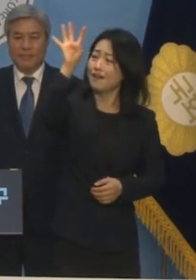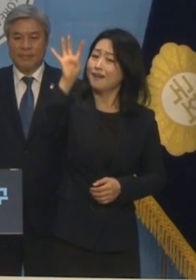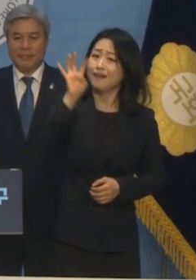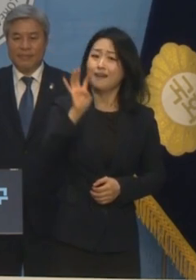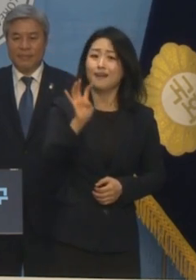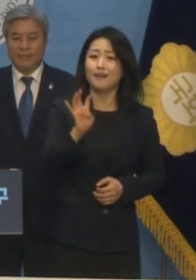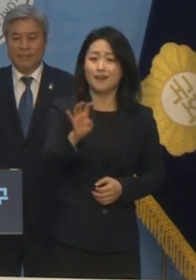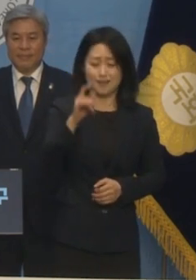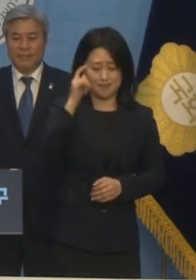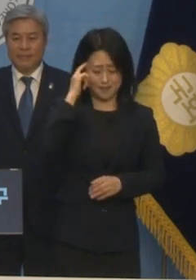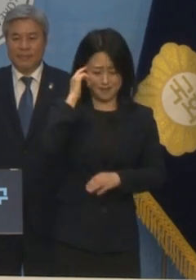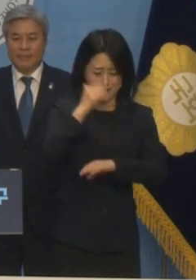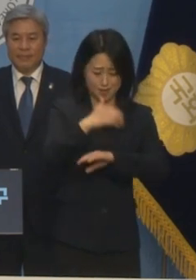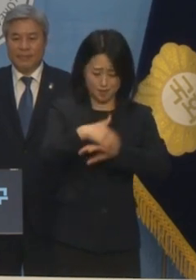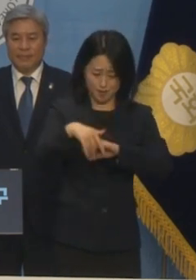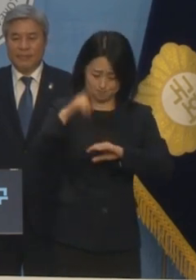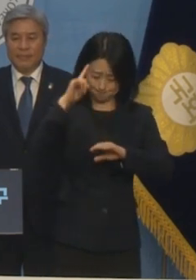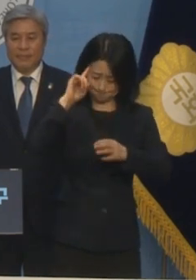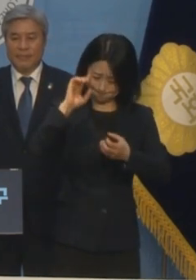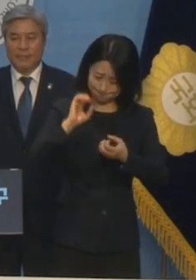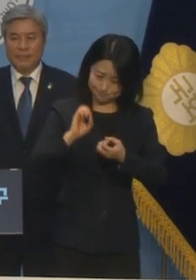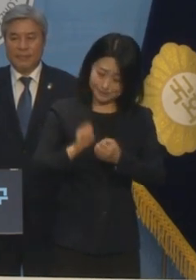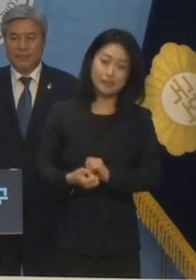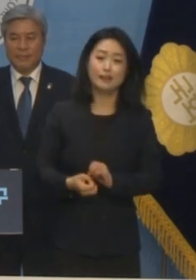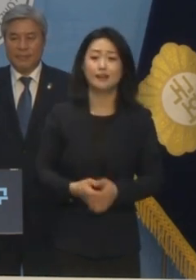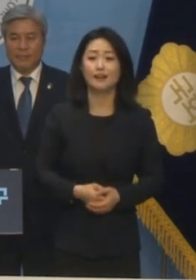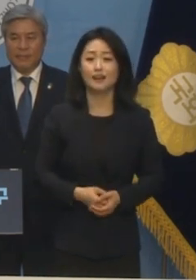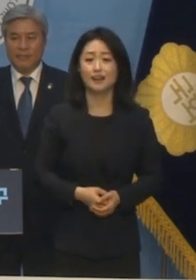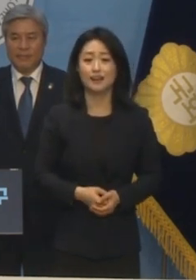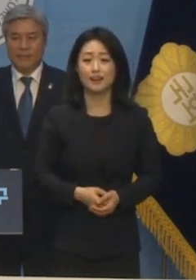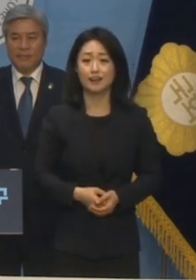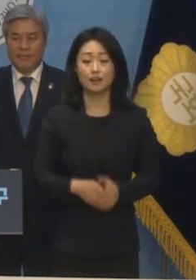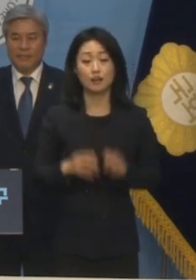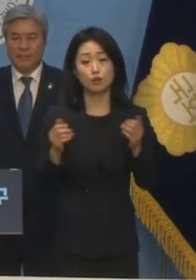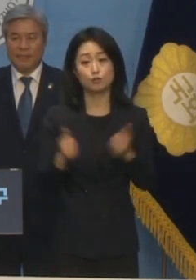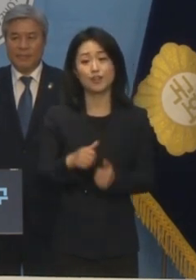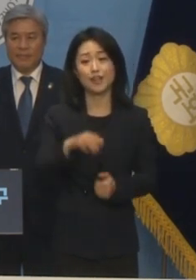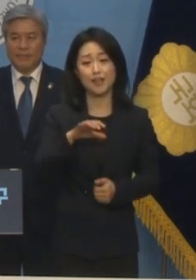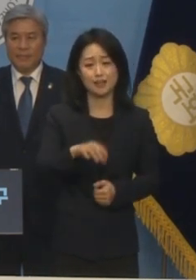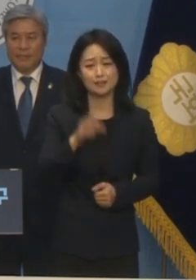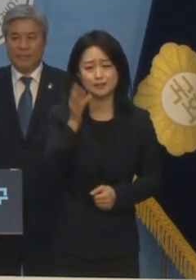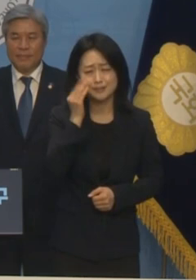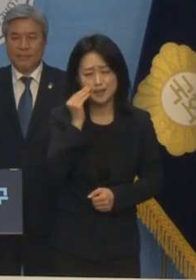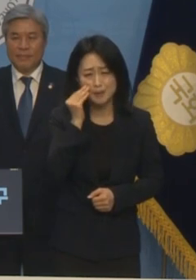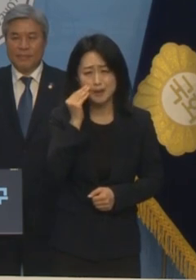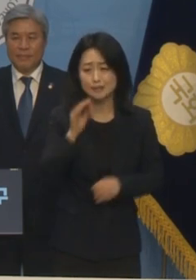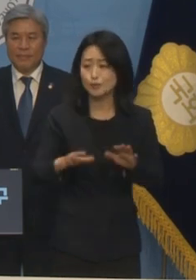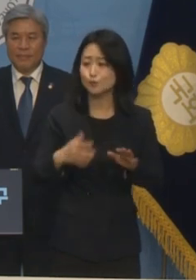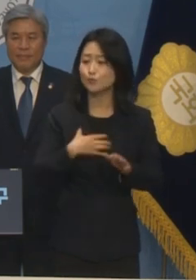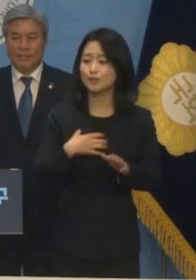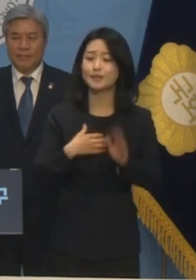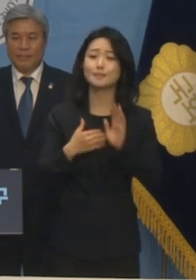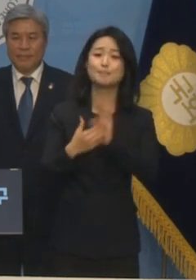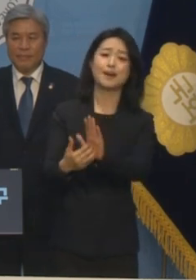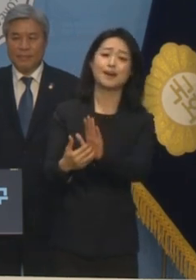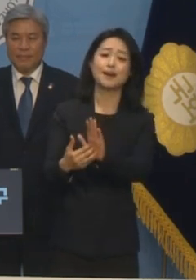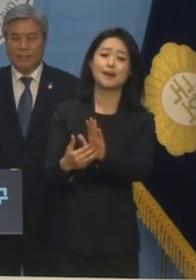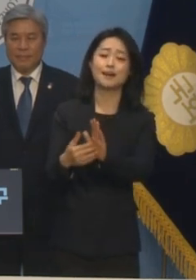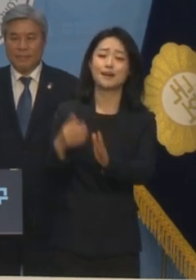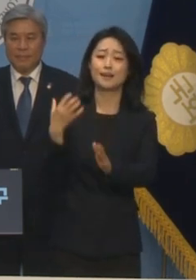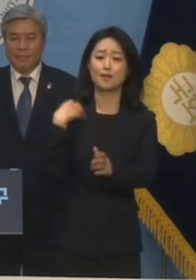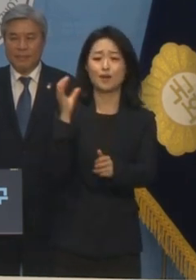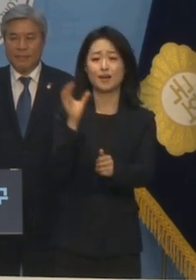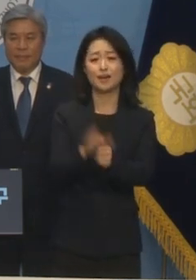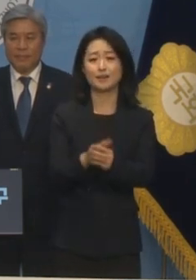가는 계획을 지금 정부는 내놓고 있습니다. 국회라도 이런 절체절명의 시기에 제대로 된 역할을 해야